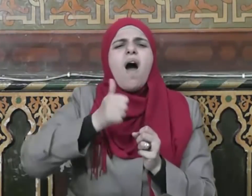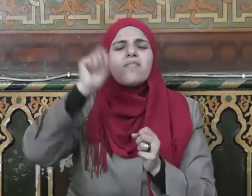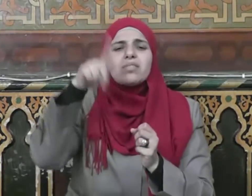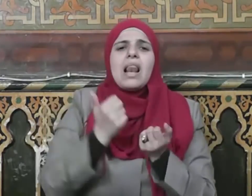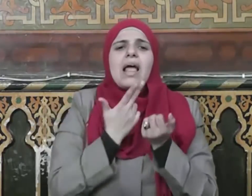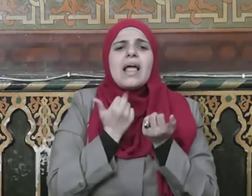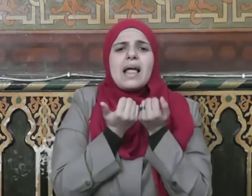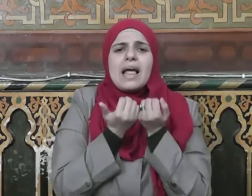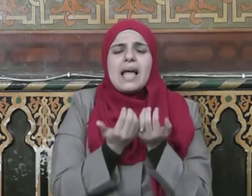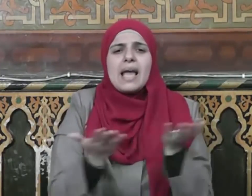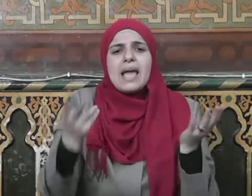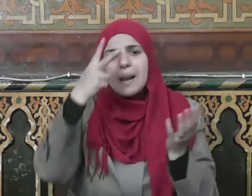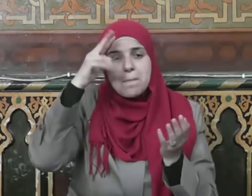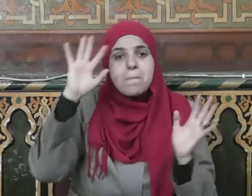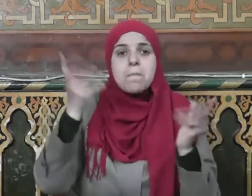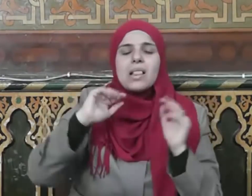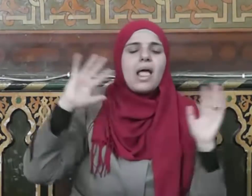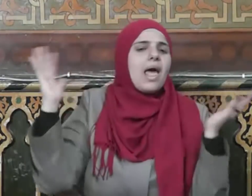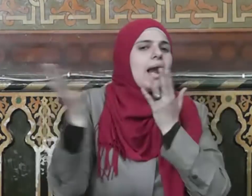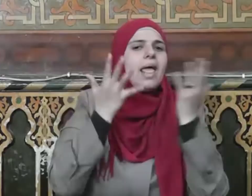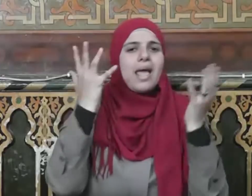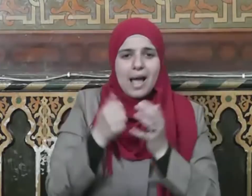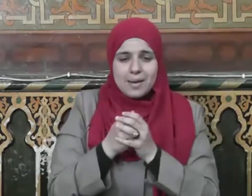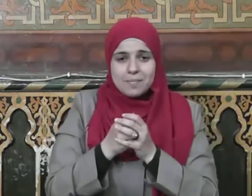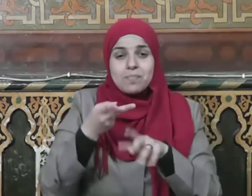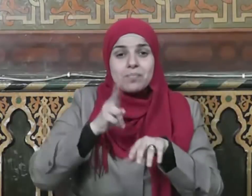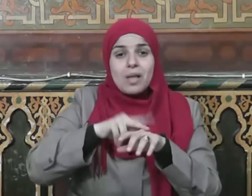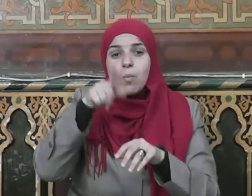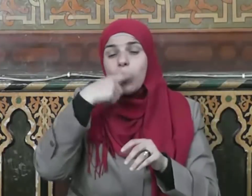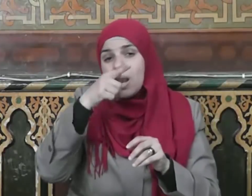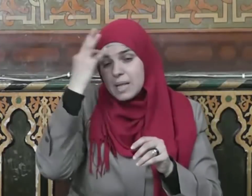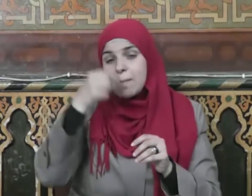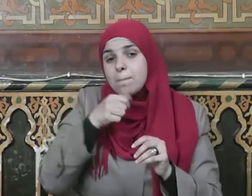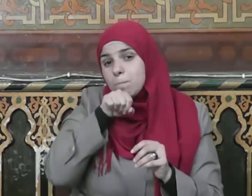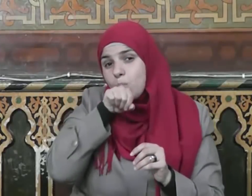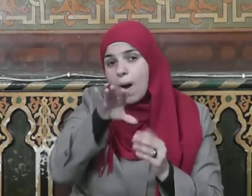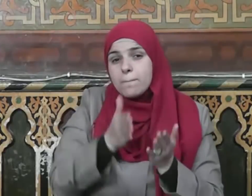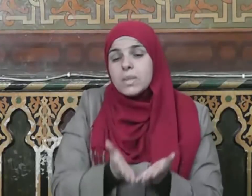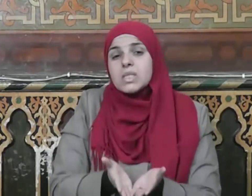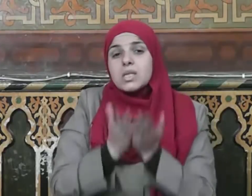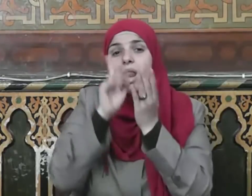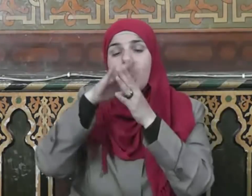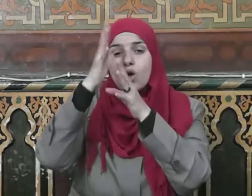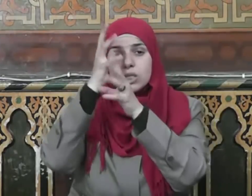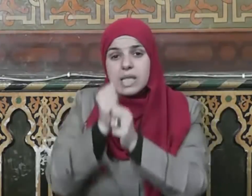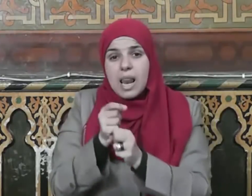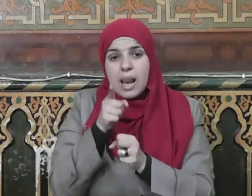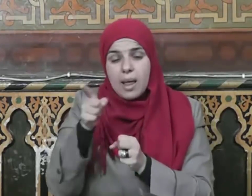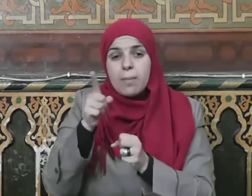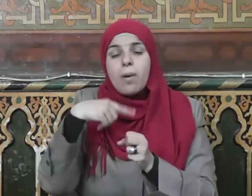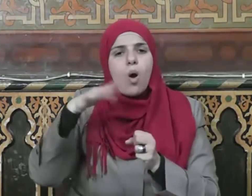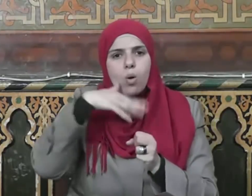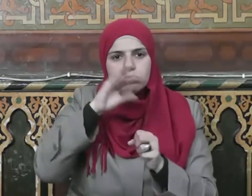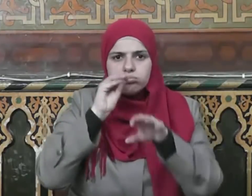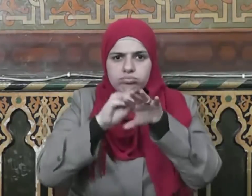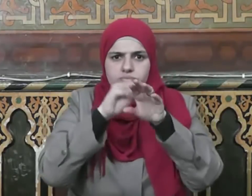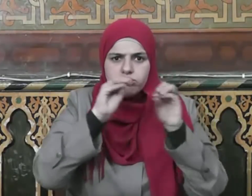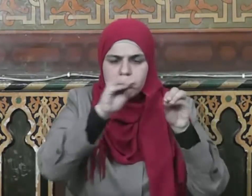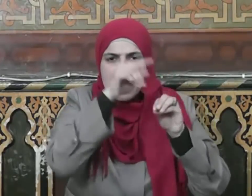من الريح المرسلة. وإذا كان نبينا صلى الله عليه وسلم قد حث على إطعام الطعام في